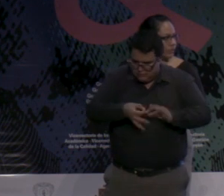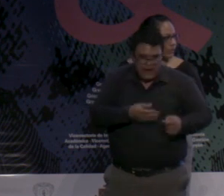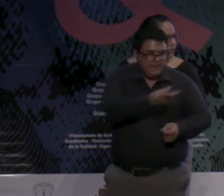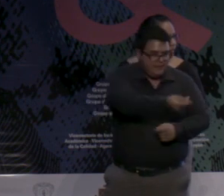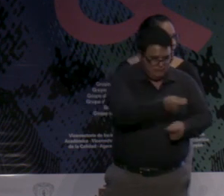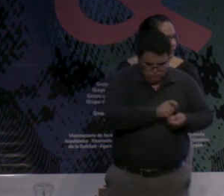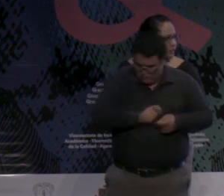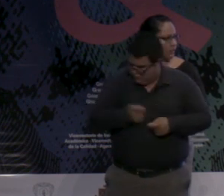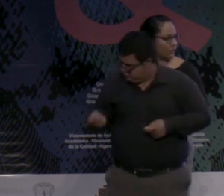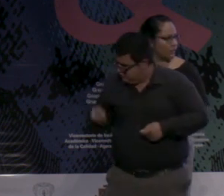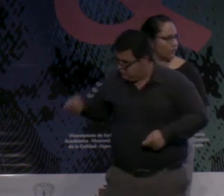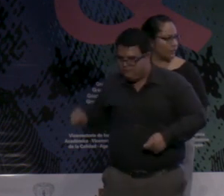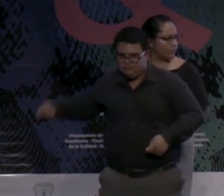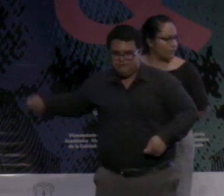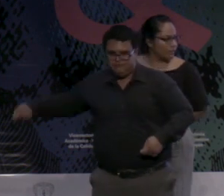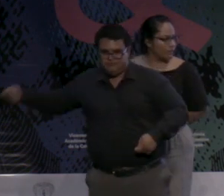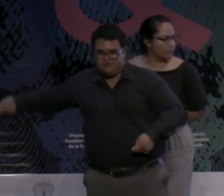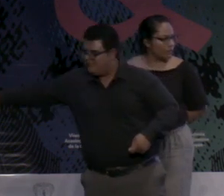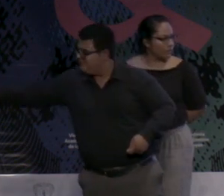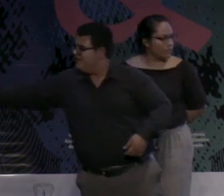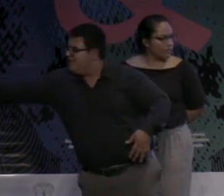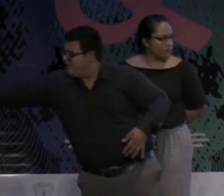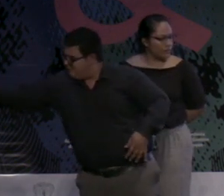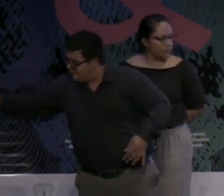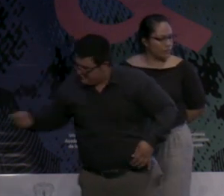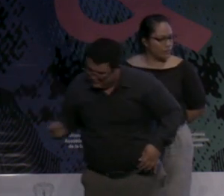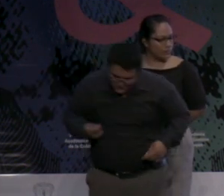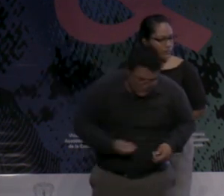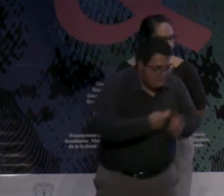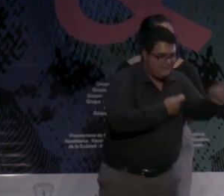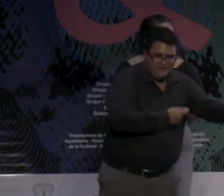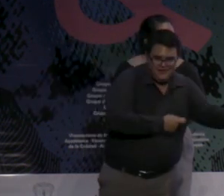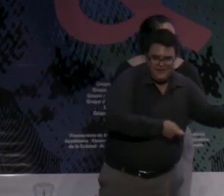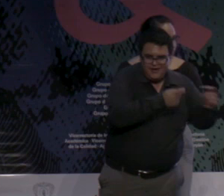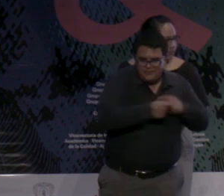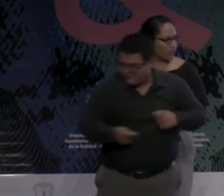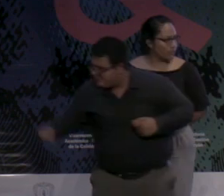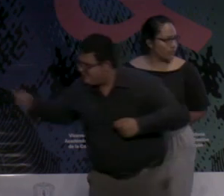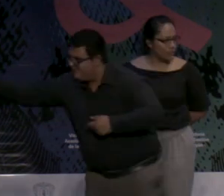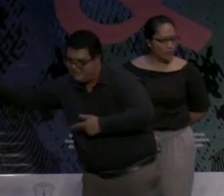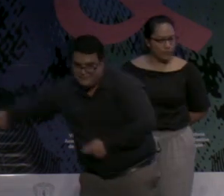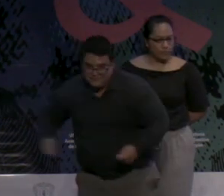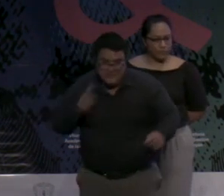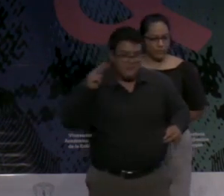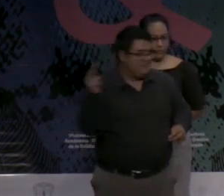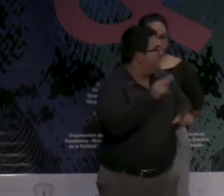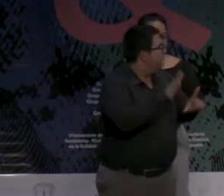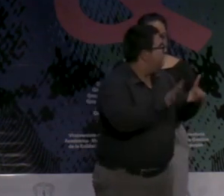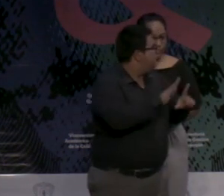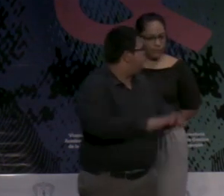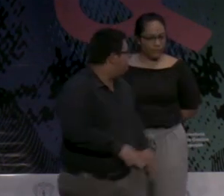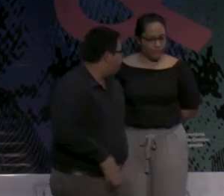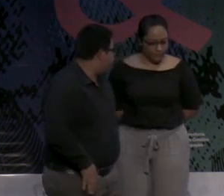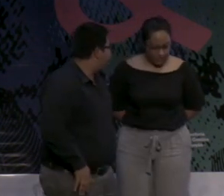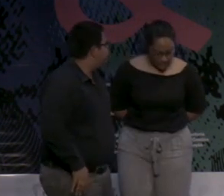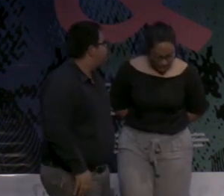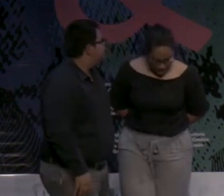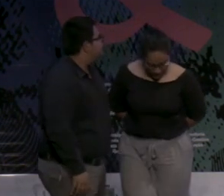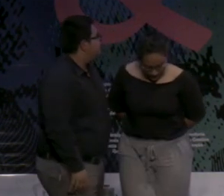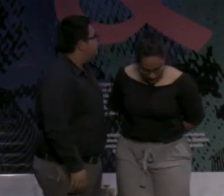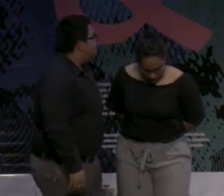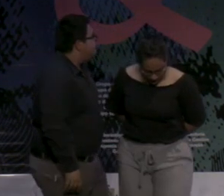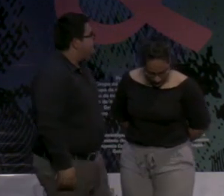quieres comprar? Y a partir de ahí nos decía tal cosa, un bombón. Poníamos el dinero y pasábamos una cadena humana. Llegaron cerca de 70